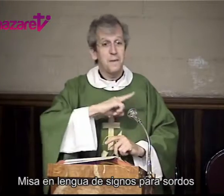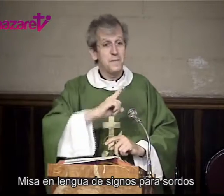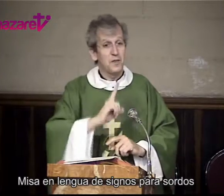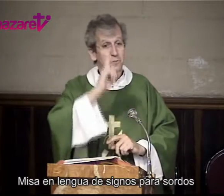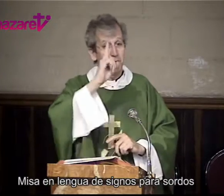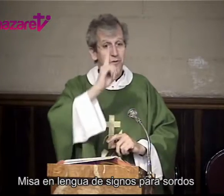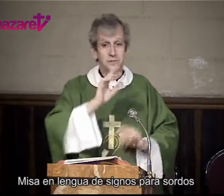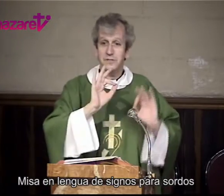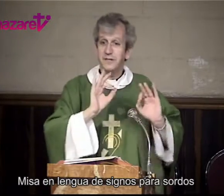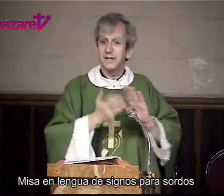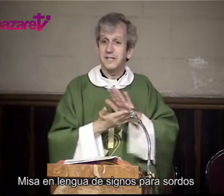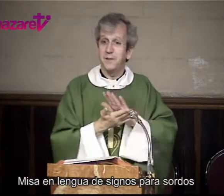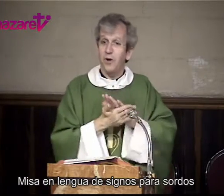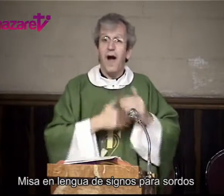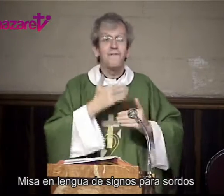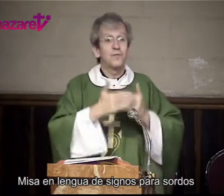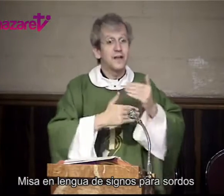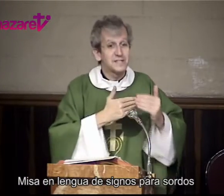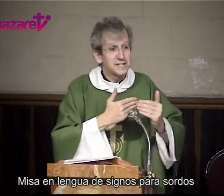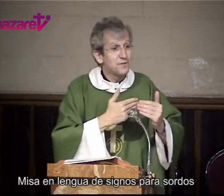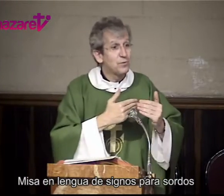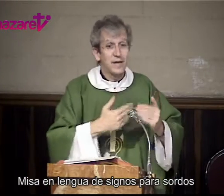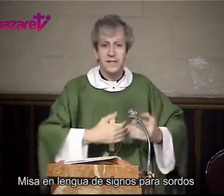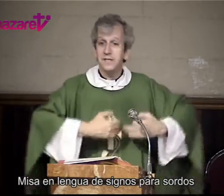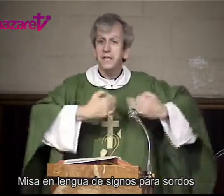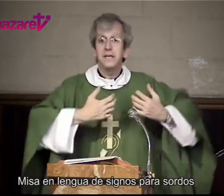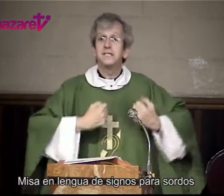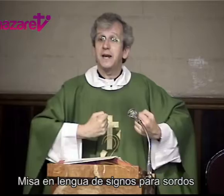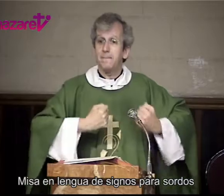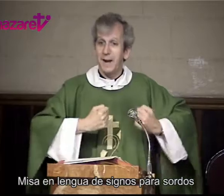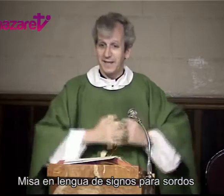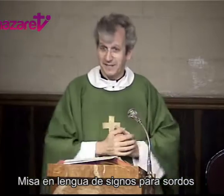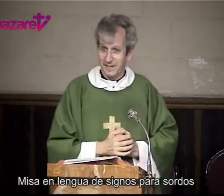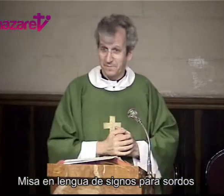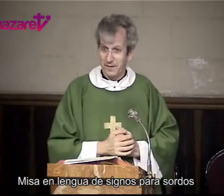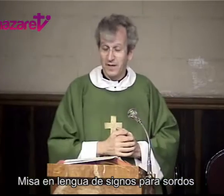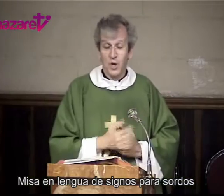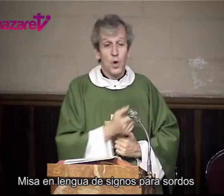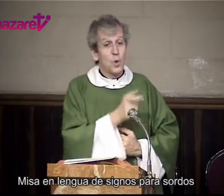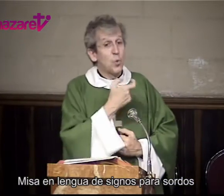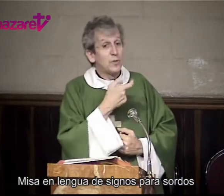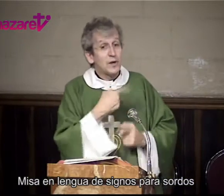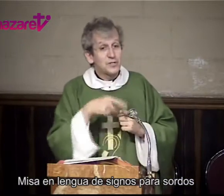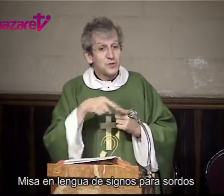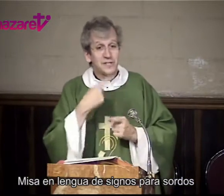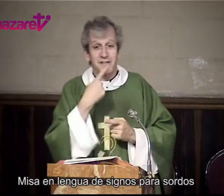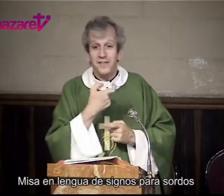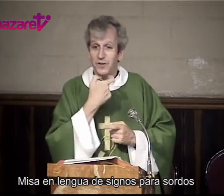enviado por Dios, tiene que saber afrontar esas dificultades y ser valiente. Cuando las cosas que dicen nos